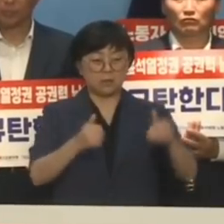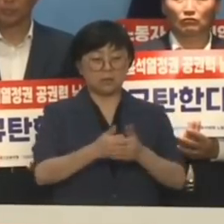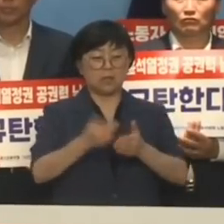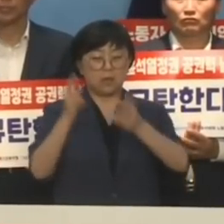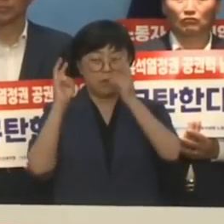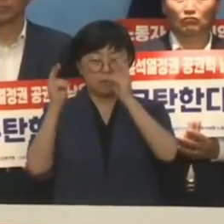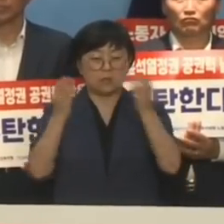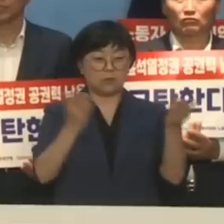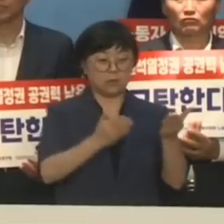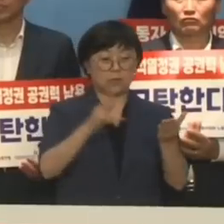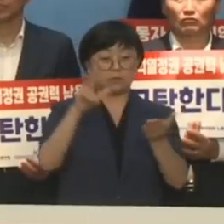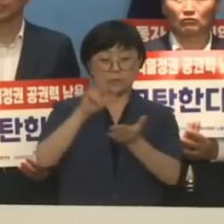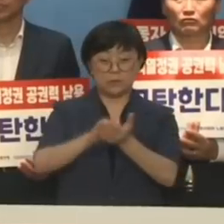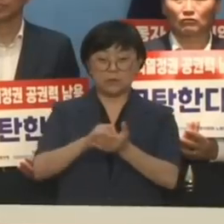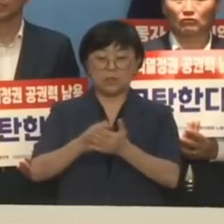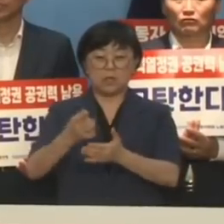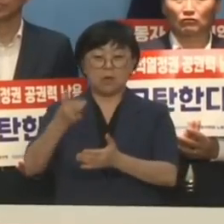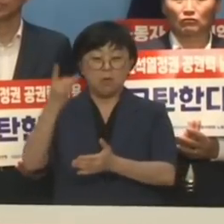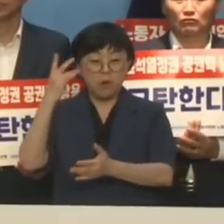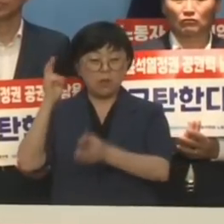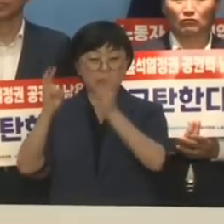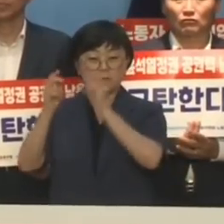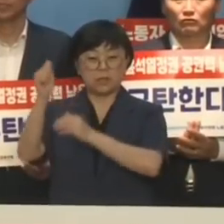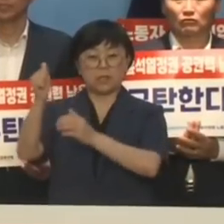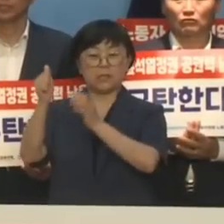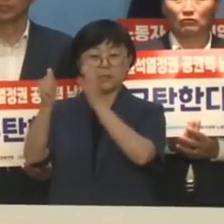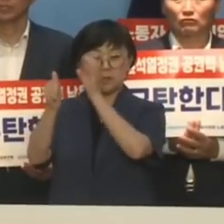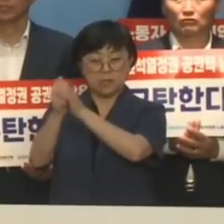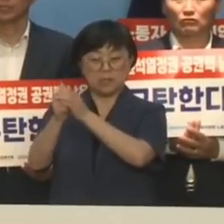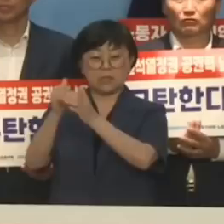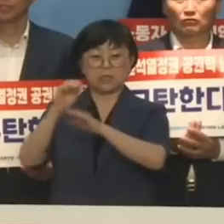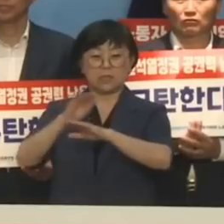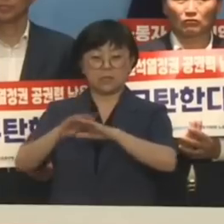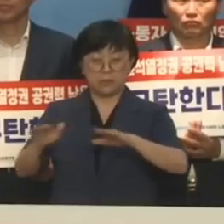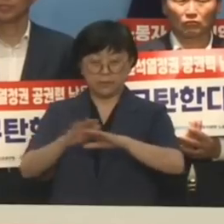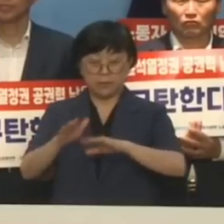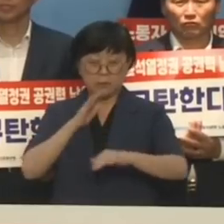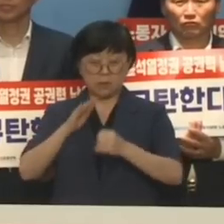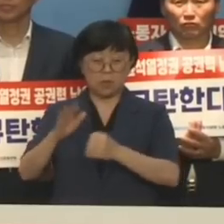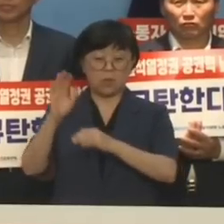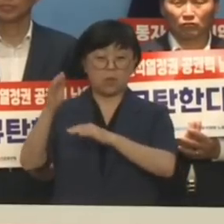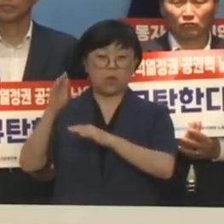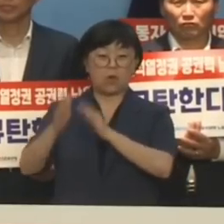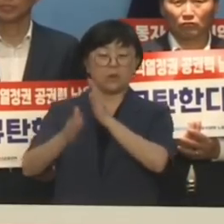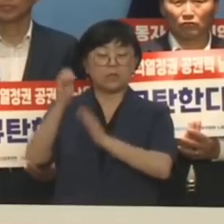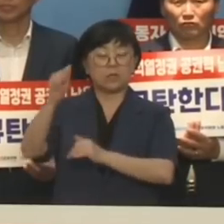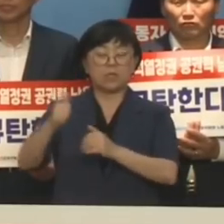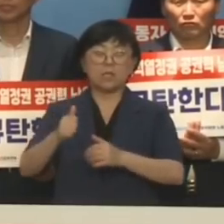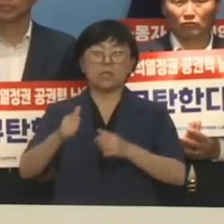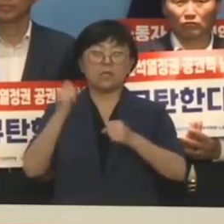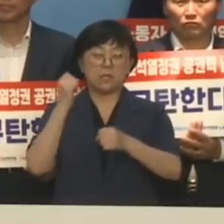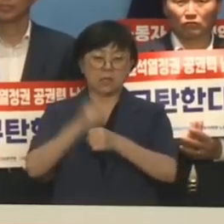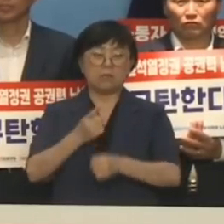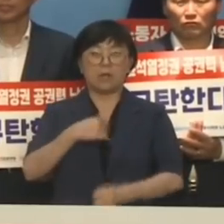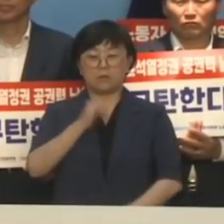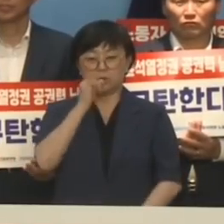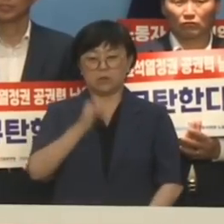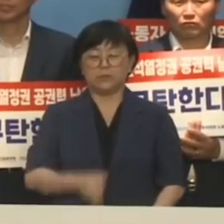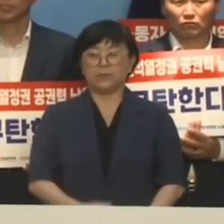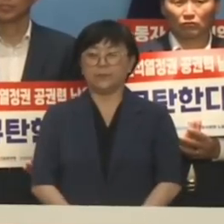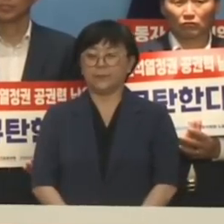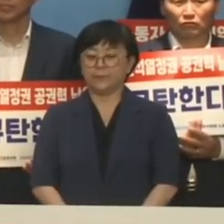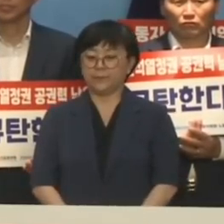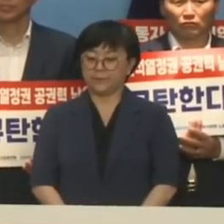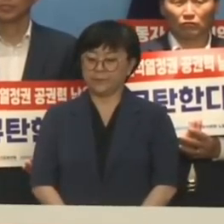노사 문제는 결국 원청의 책임이고 해결의 열쇠를 쥐고 있는 것도 원청이라는 것은 이미 널리 알려진